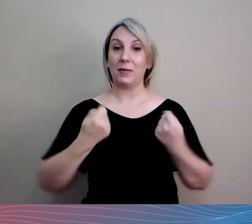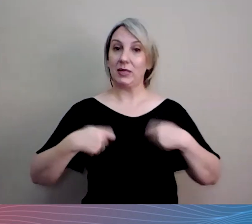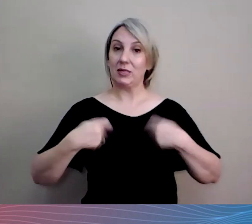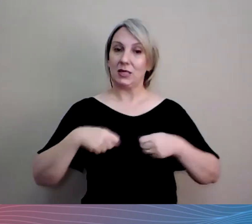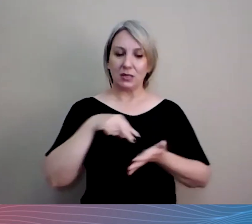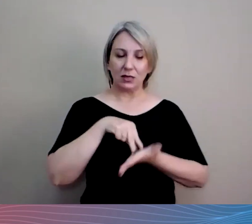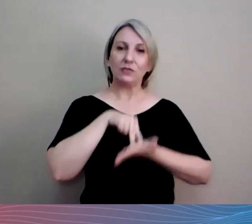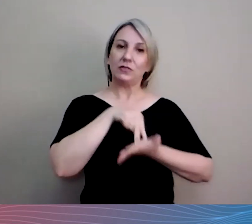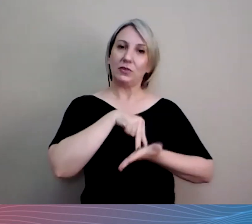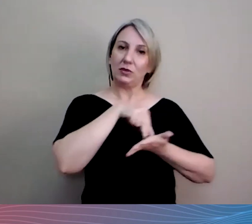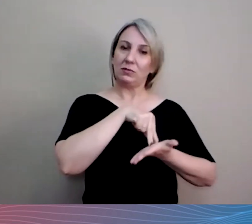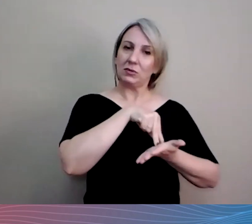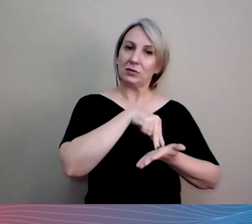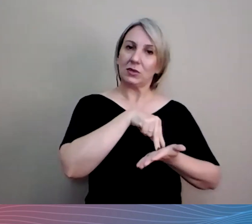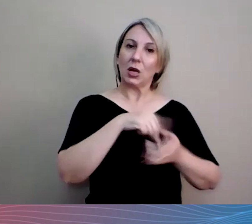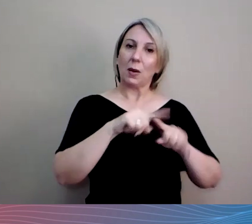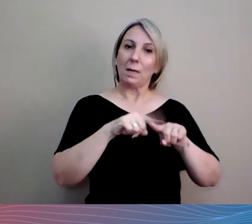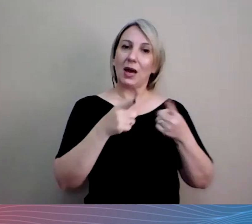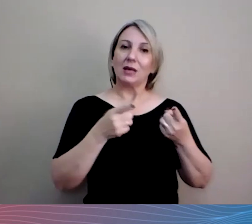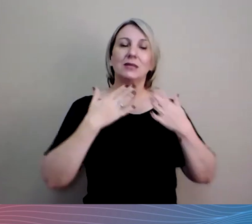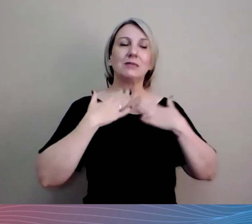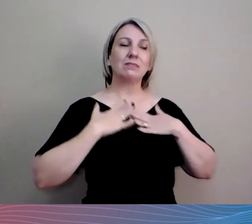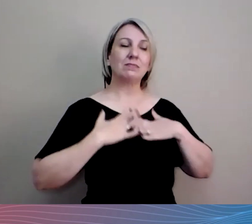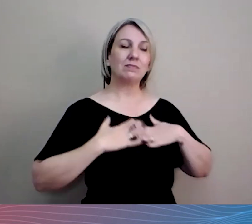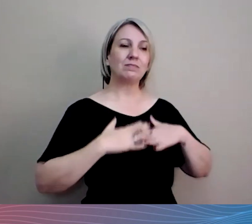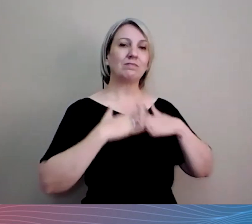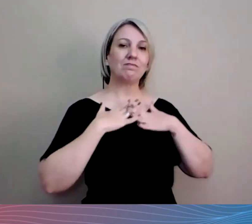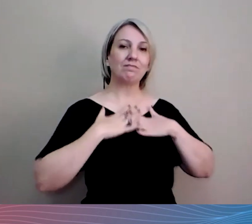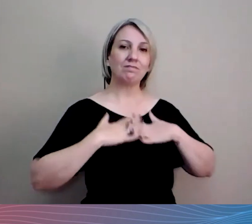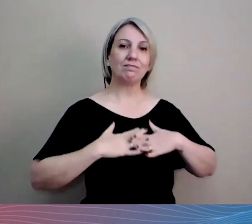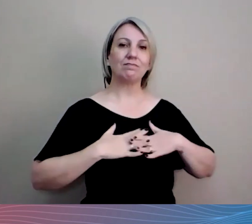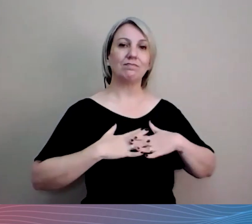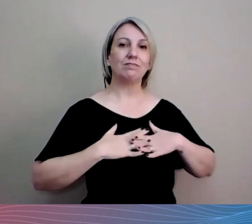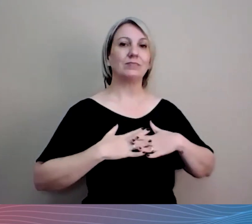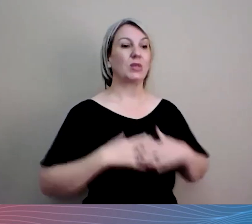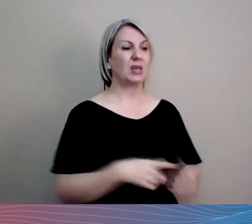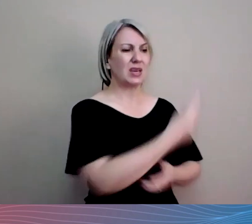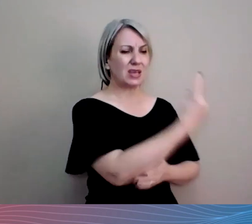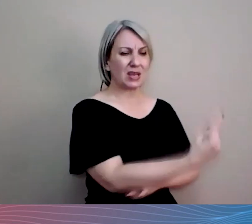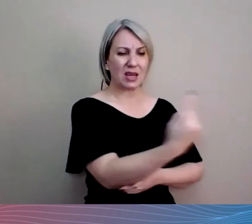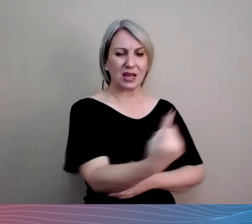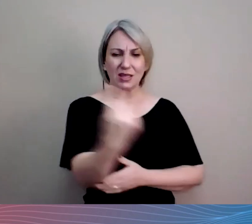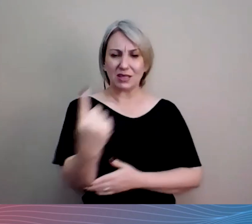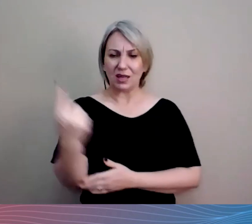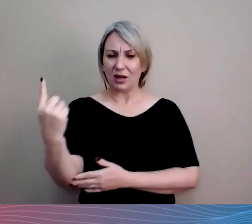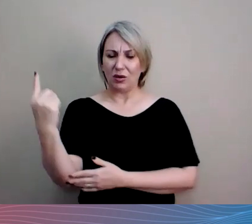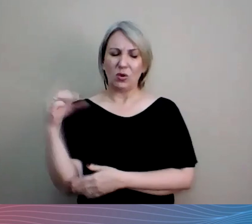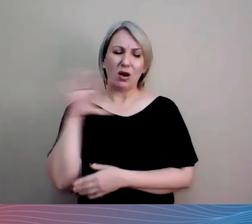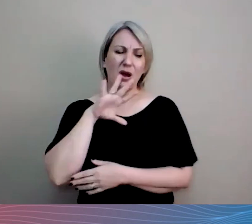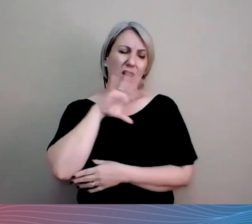tá? E suportando-vos uns aos outros em amor. Que